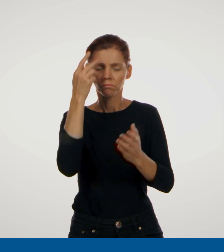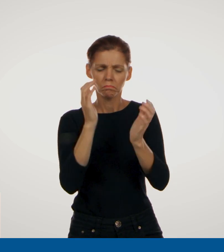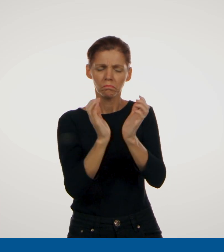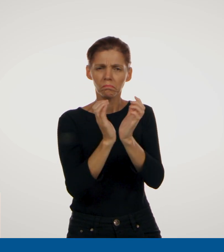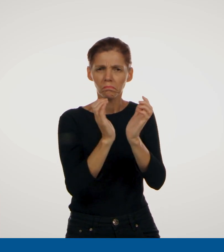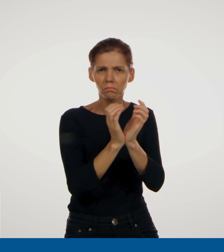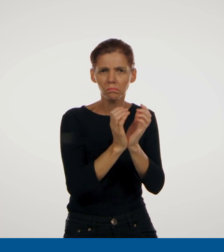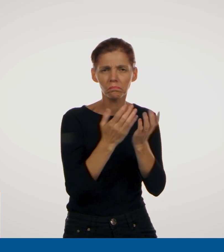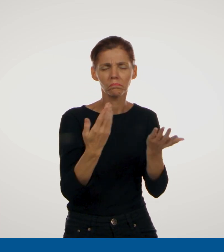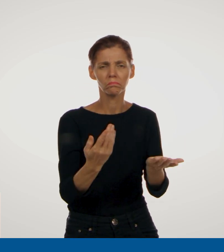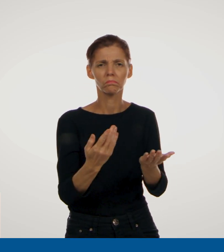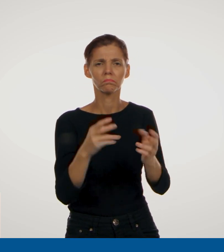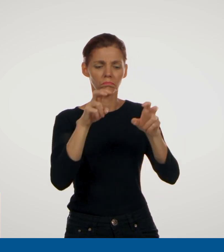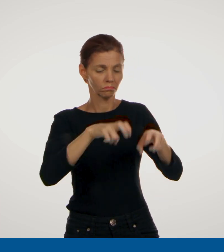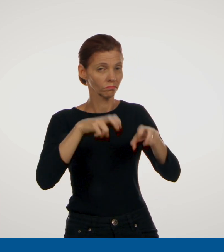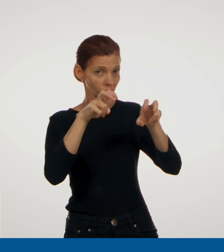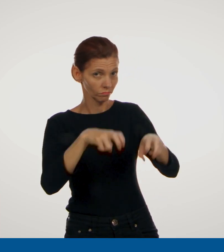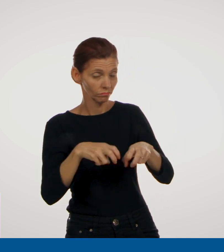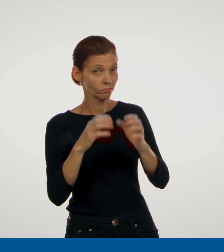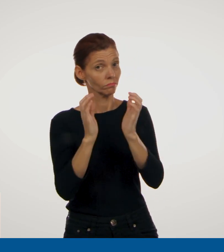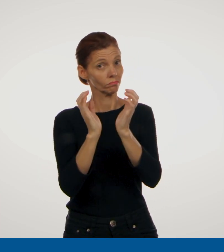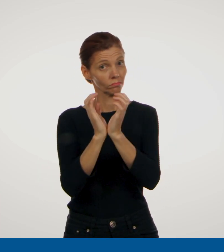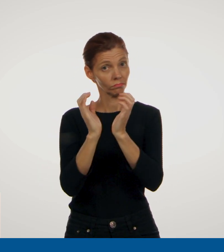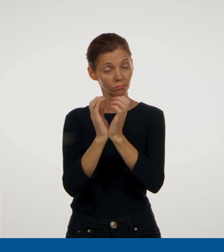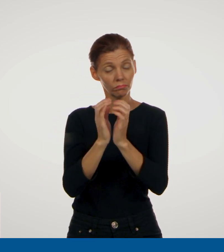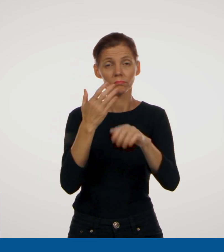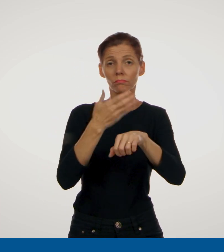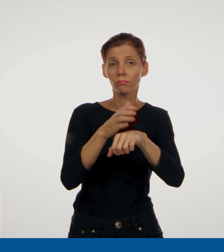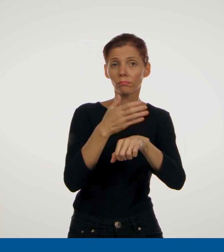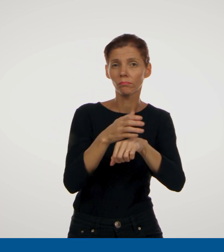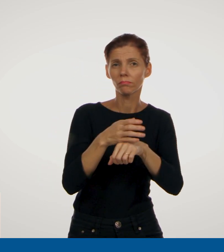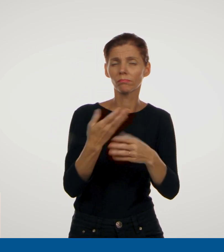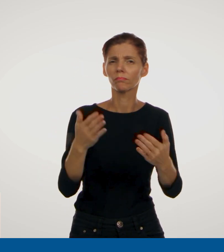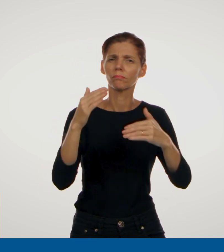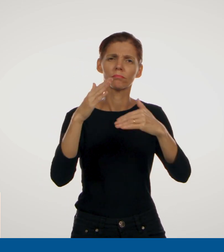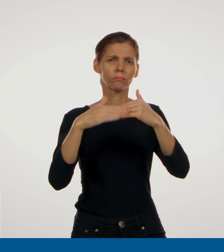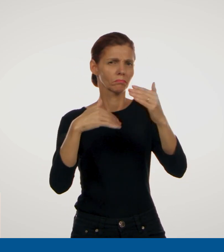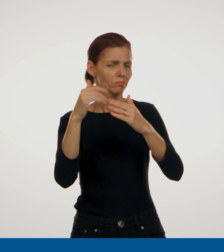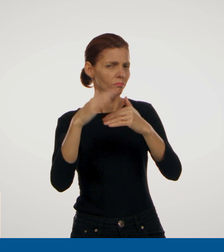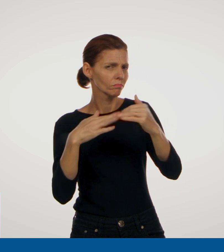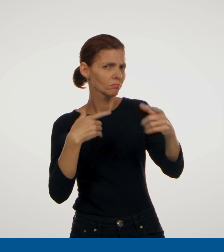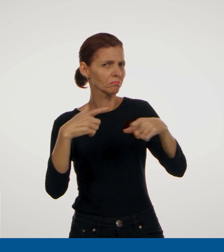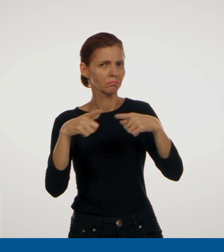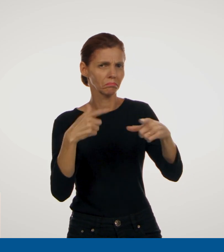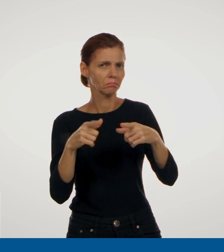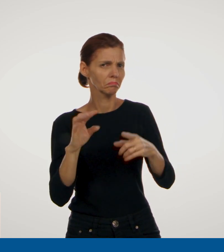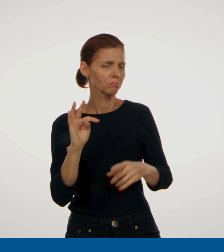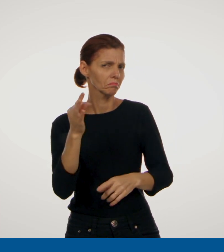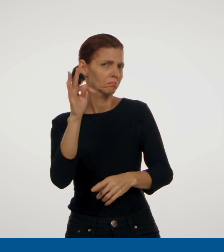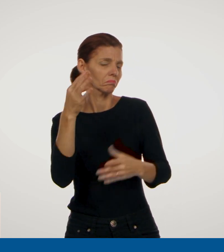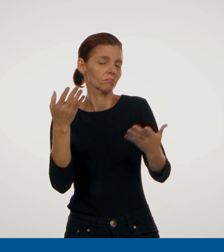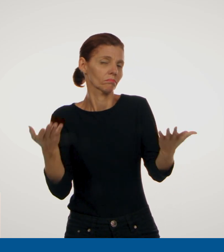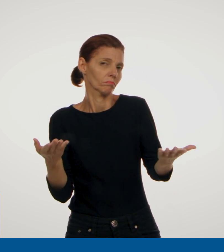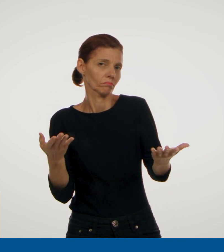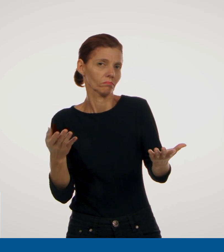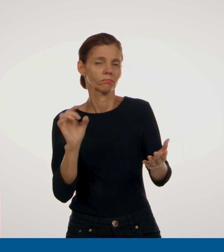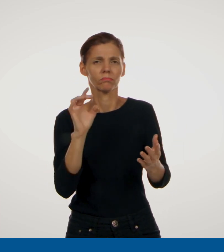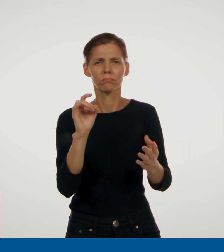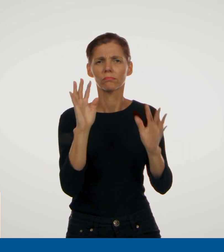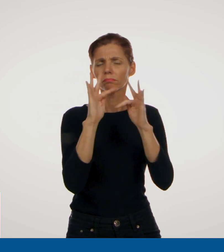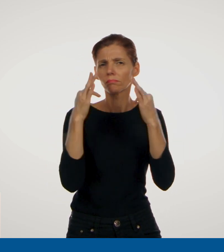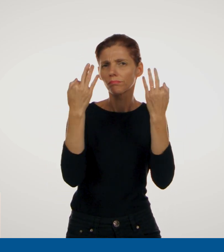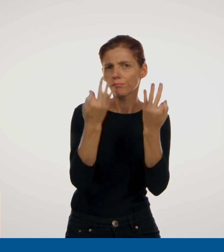denominadas extensão rural, animação comunitária, treinamento vocacional ou técnico, educação básica,